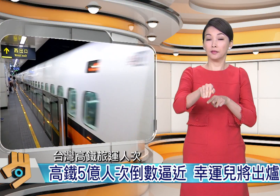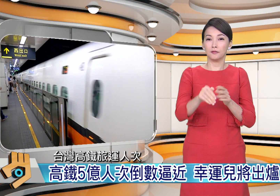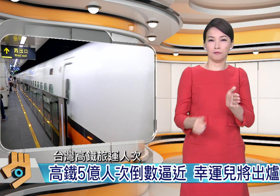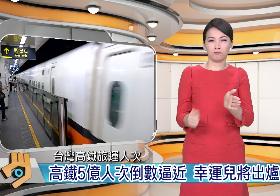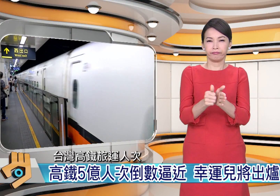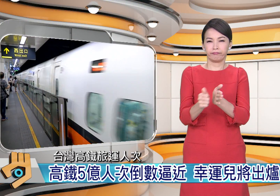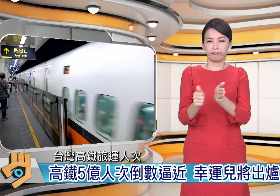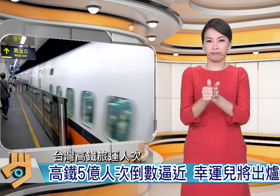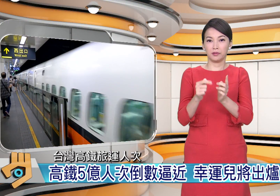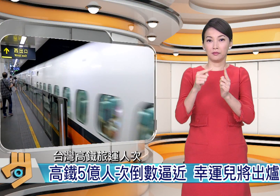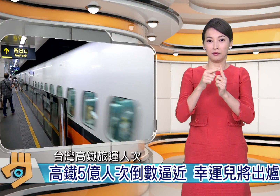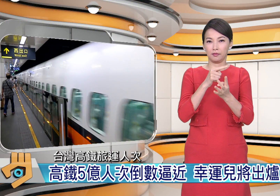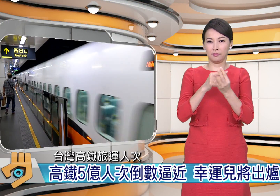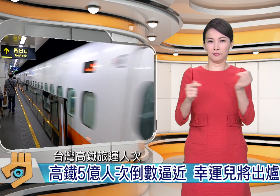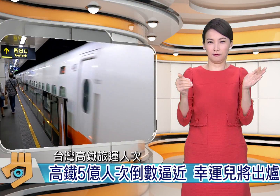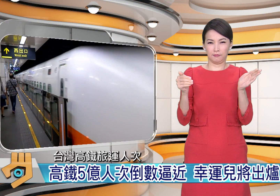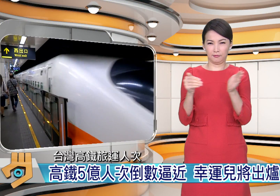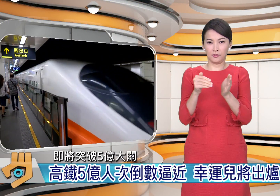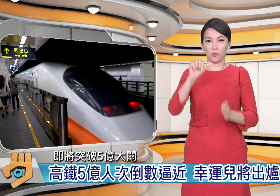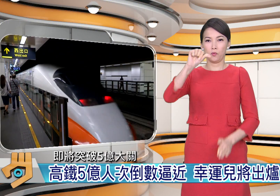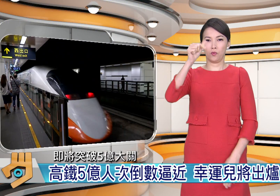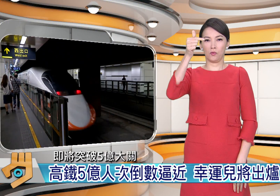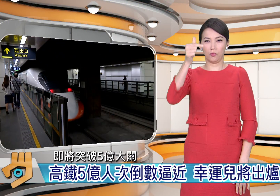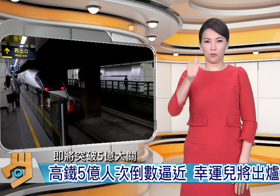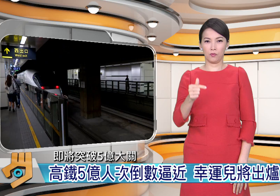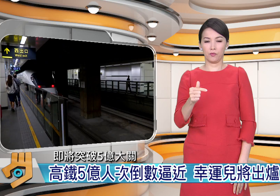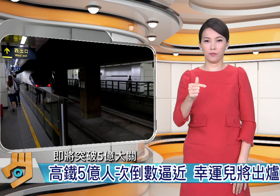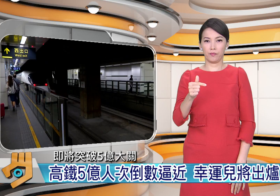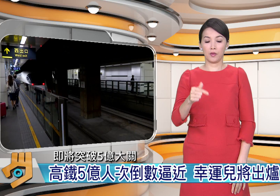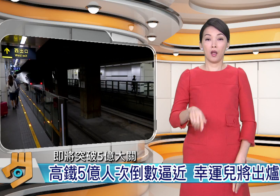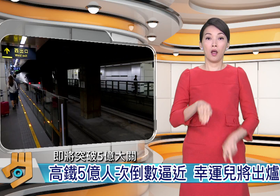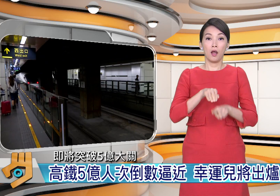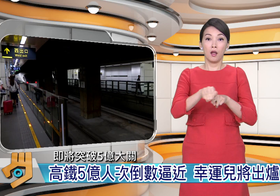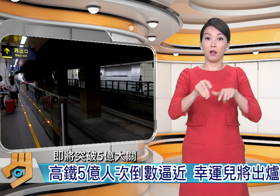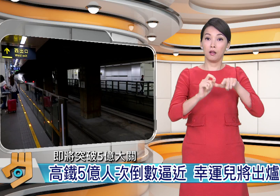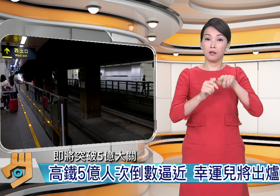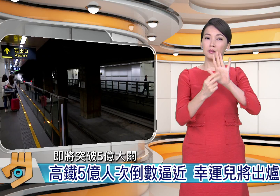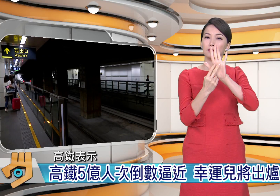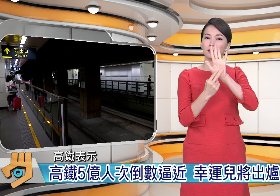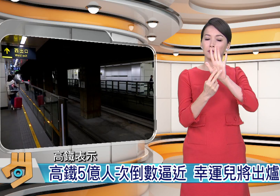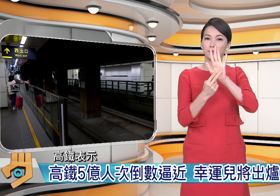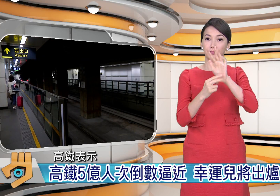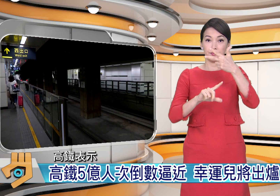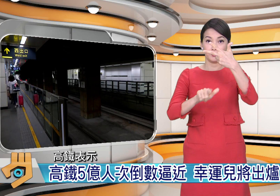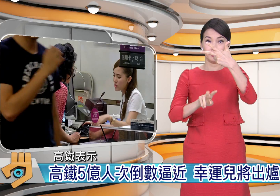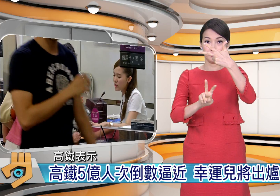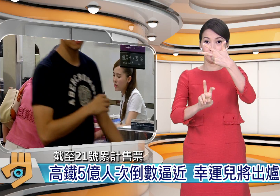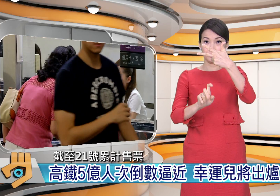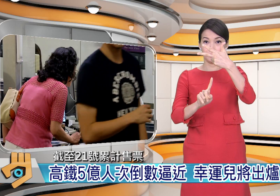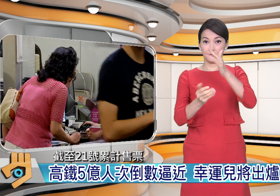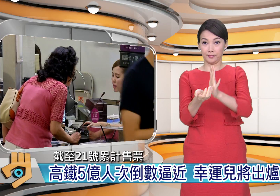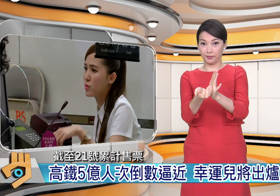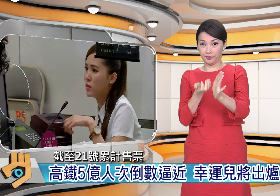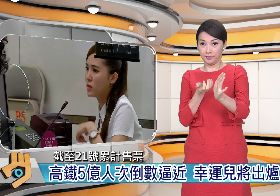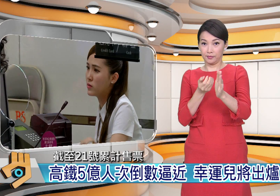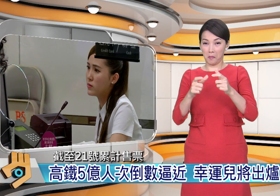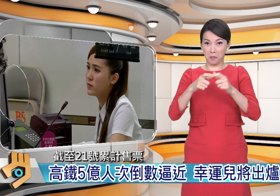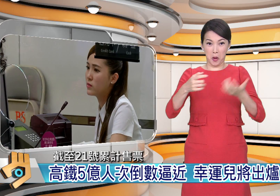湾高铁旅运人次即将突破5亿大关。高铁表示，截至21号，